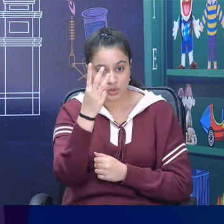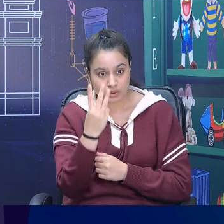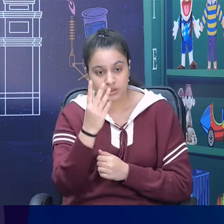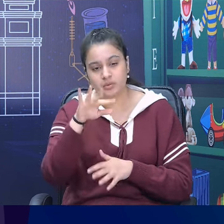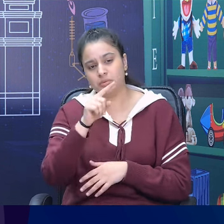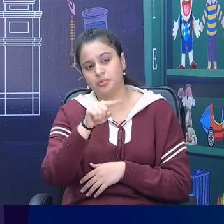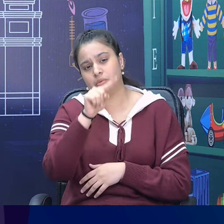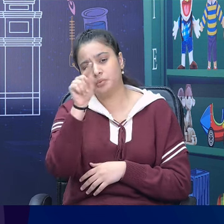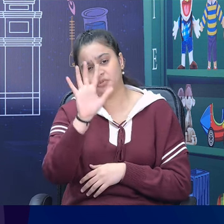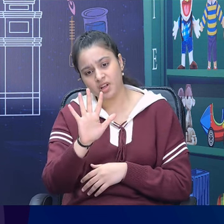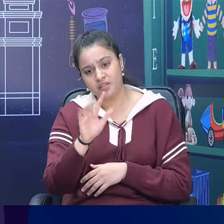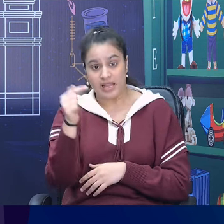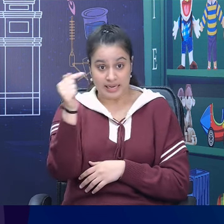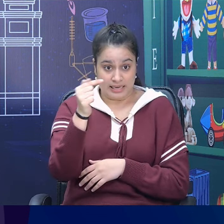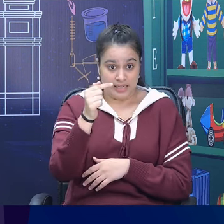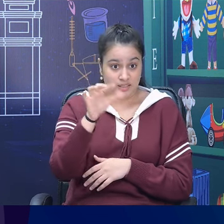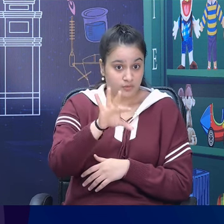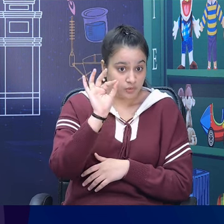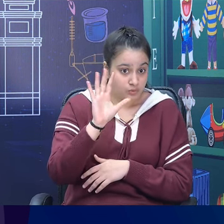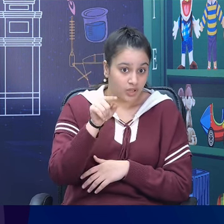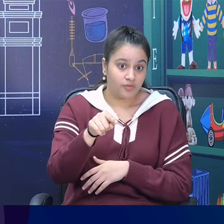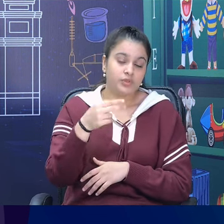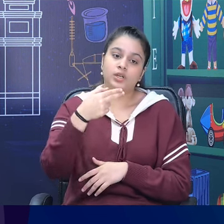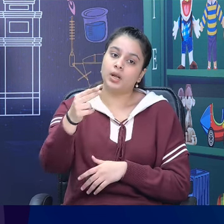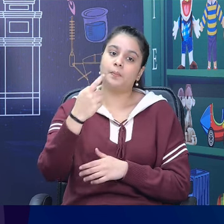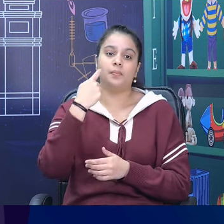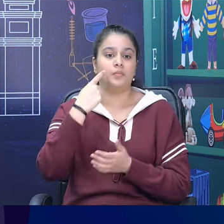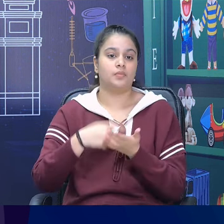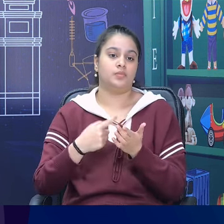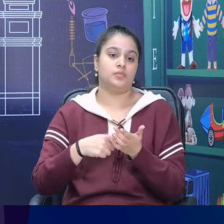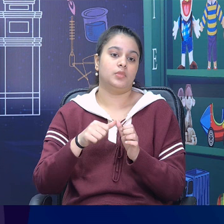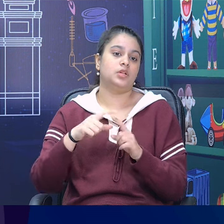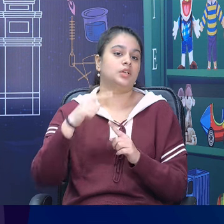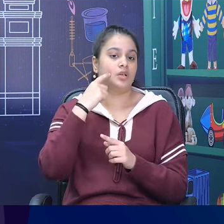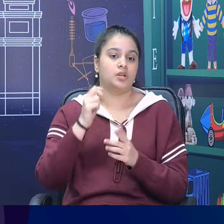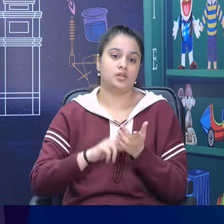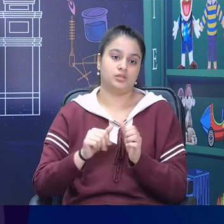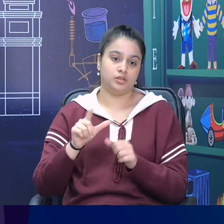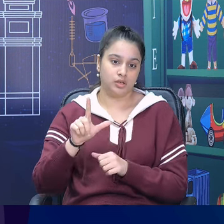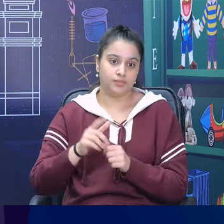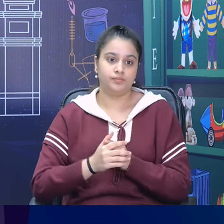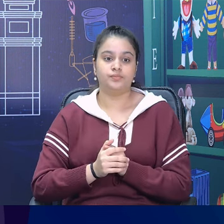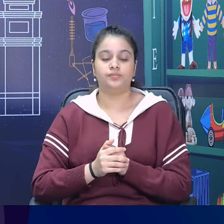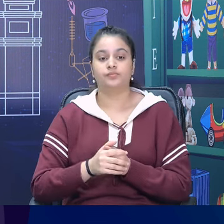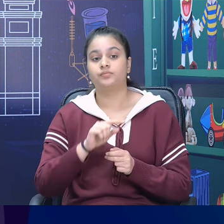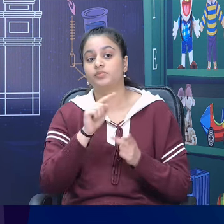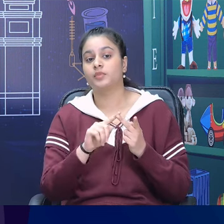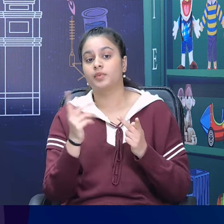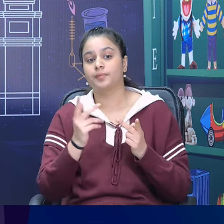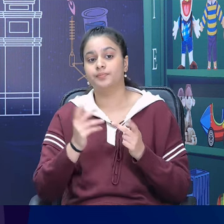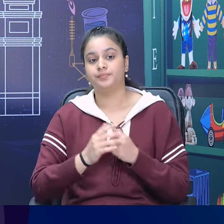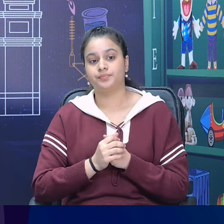हम नेगेटिव लेते हैं तो वह भी रेशनल नंबर कहलाएगा सेकंड प्रॉपर्टी इज सम एंड डिफरेंस ऑफ अ